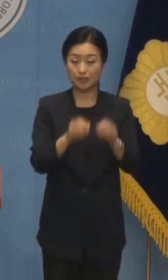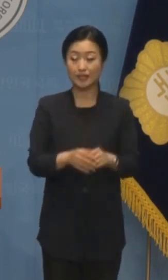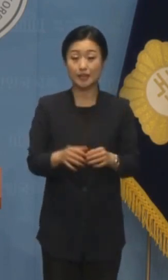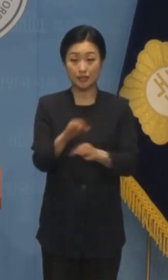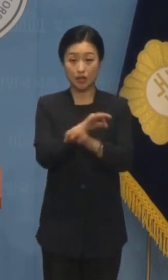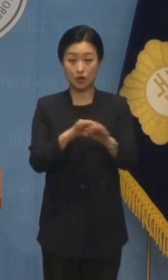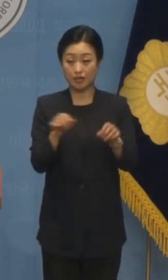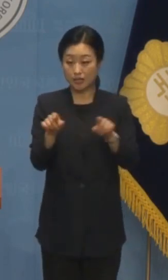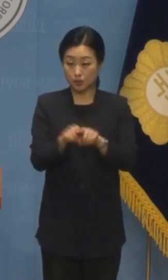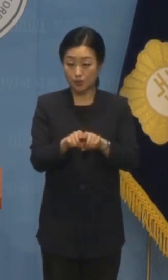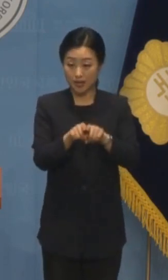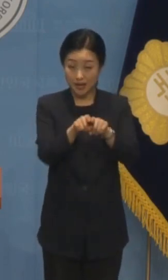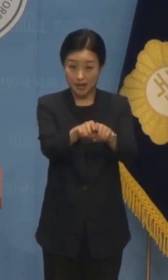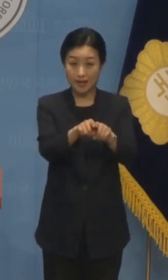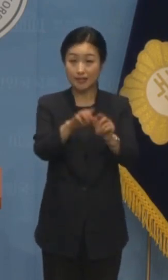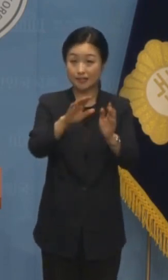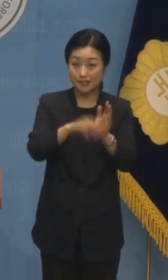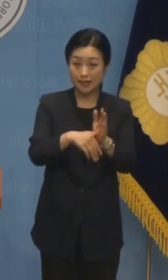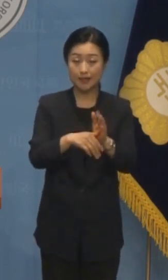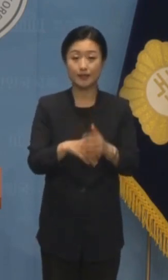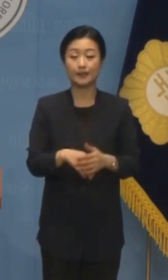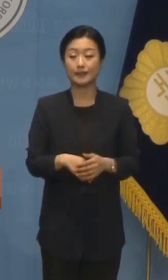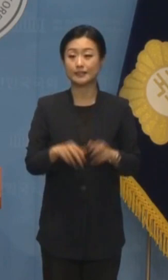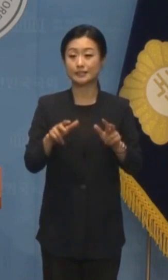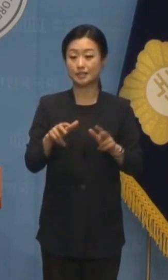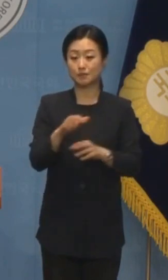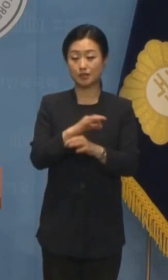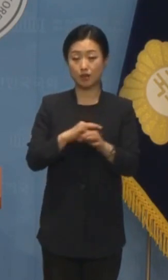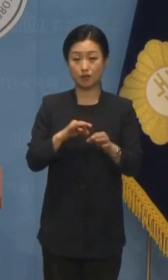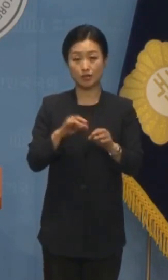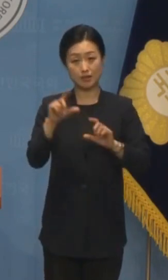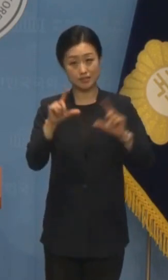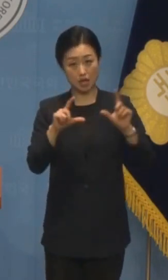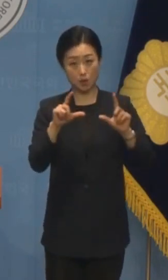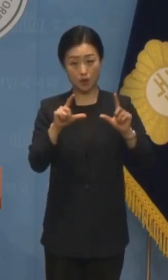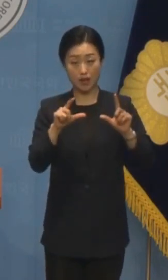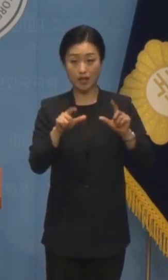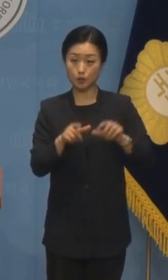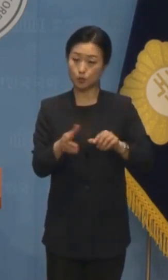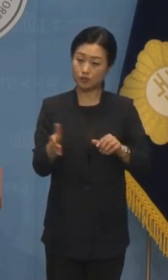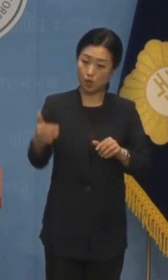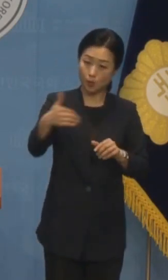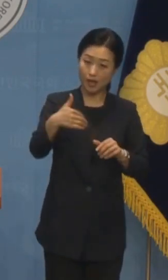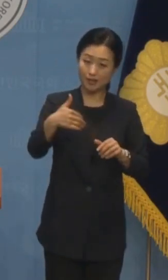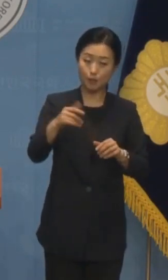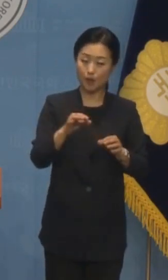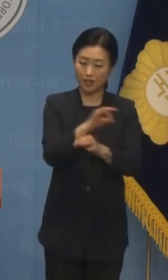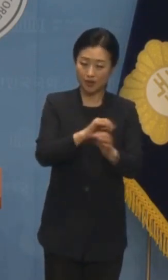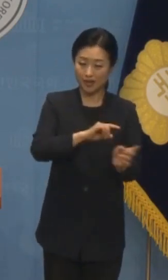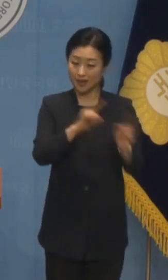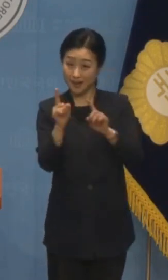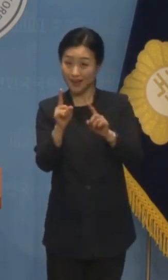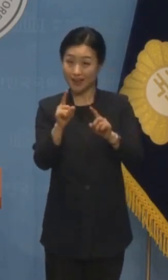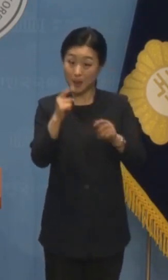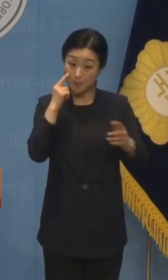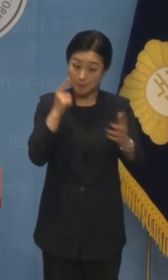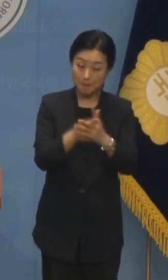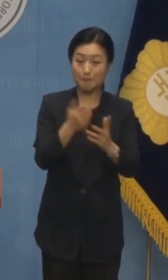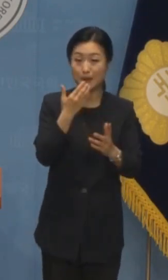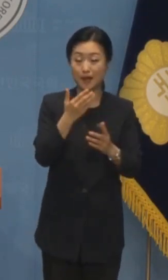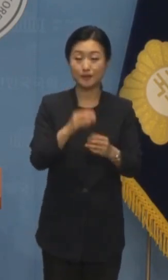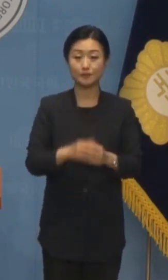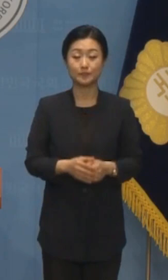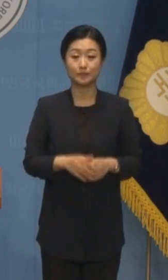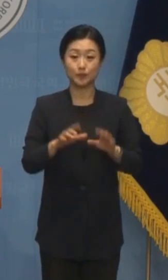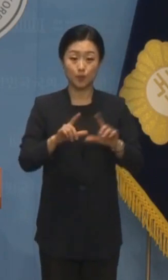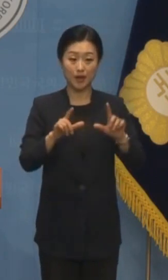동행지수에서 추세변동분을 제거한 지표로 현재 경기 국면과 전환점 파악에 이용합니다. 올해 1월 선행지수